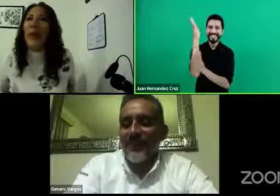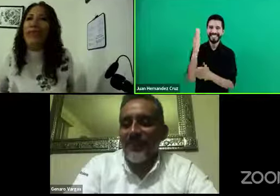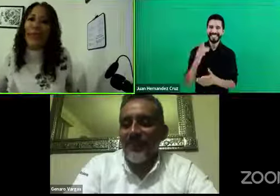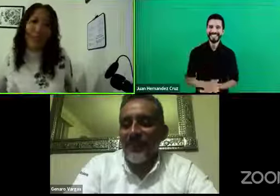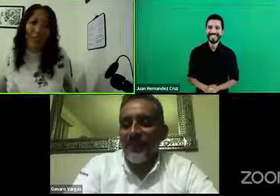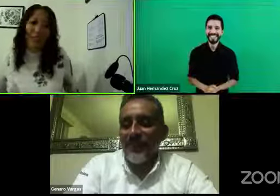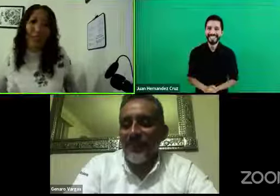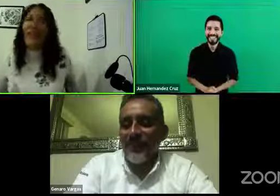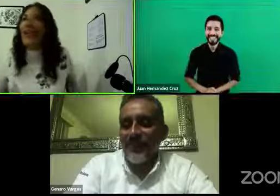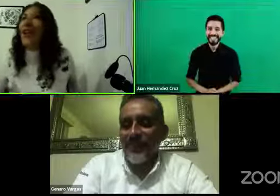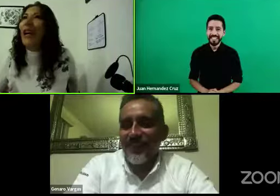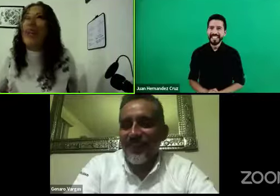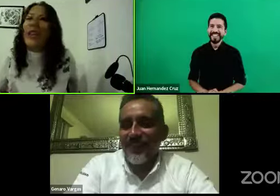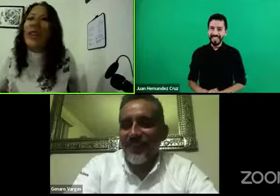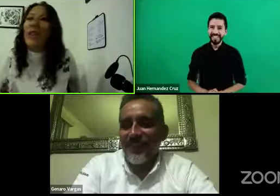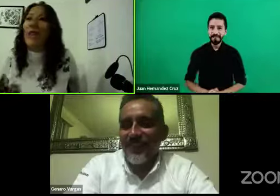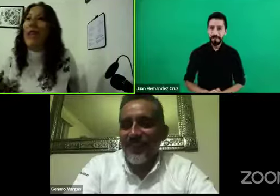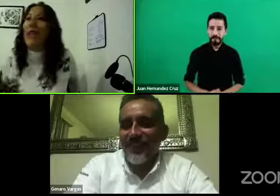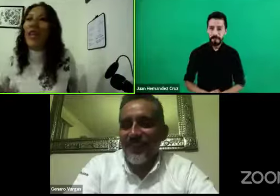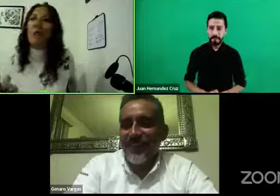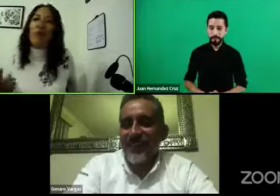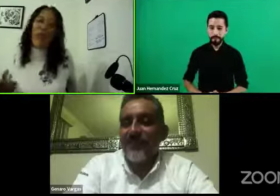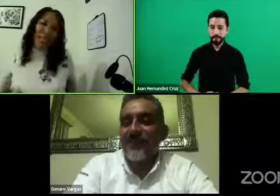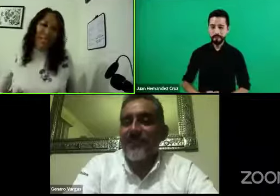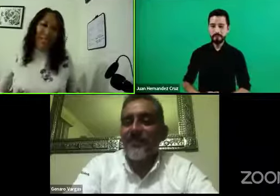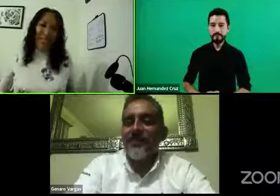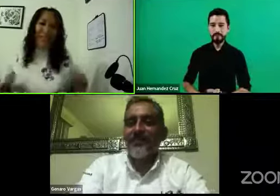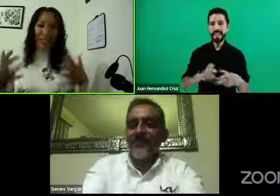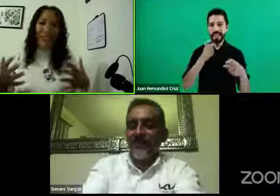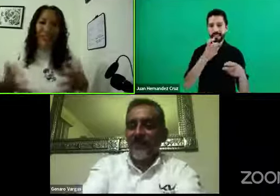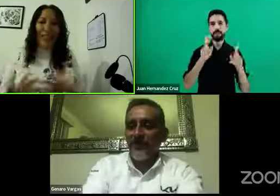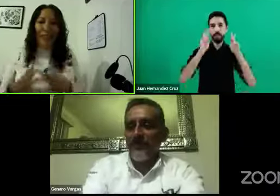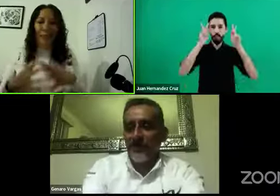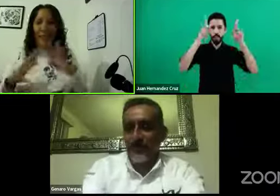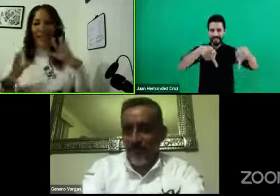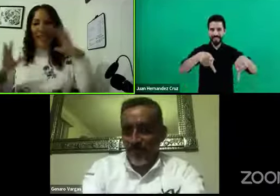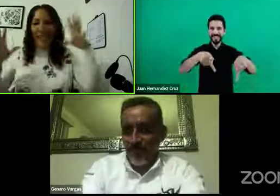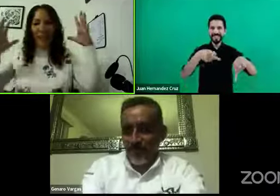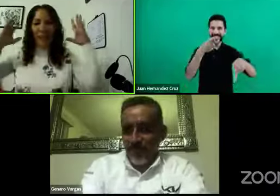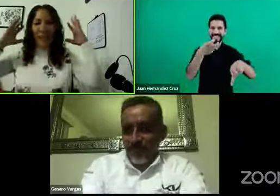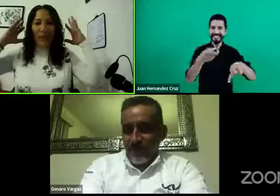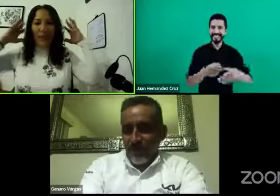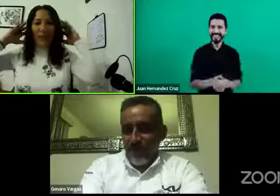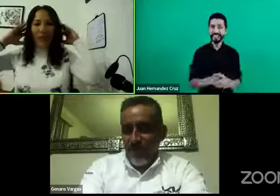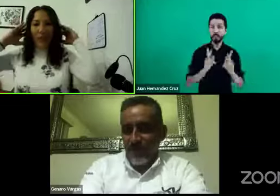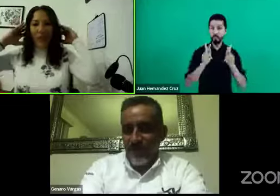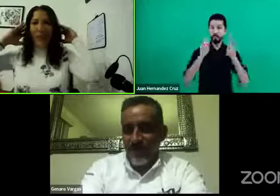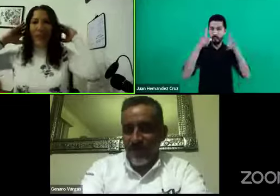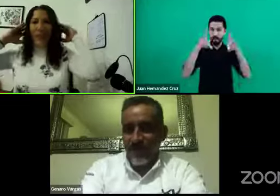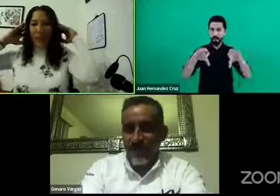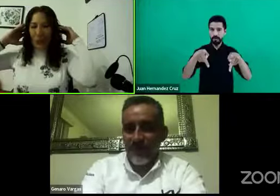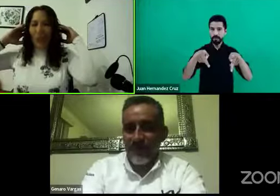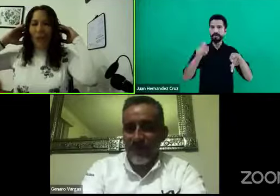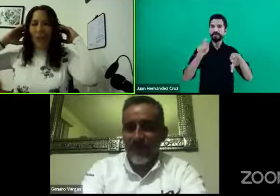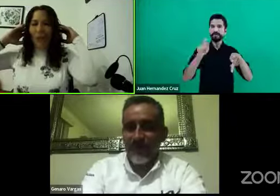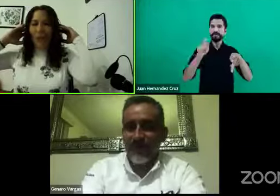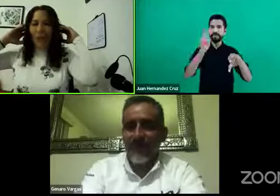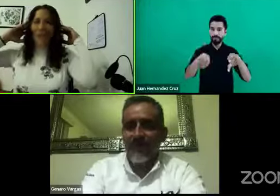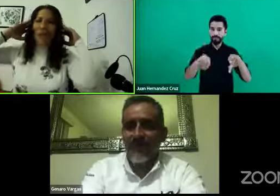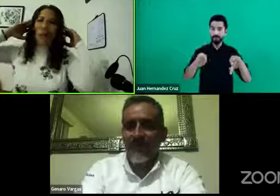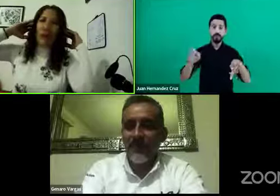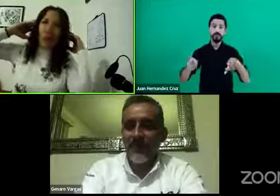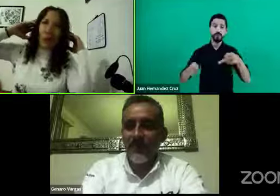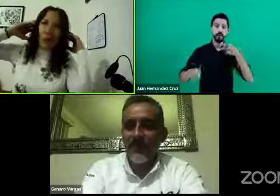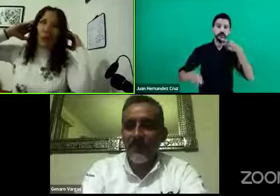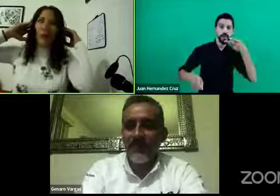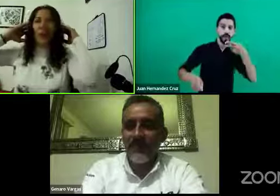el puente, es lo que consideraríamos el puente, ¿no? El puente justamente entre los que escuchan,